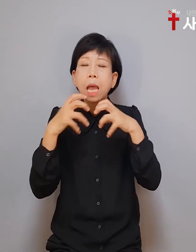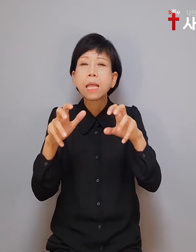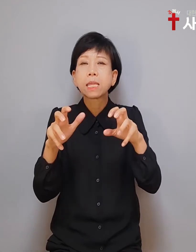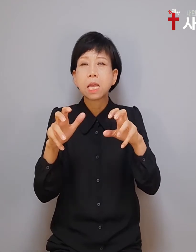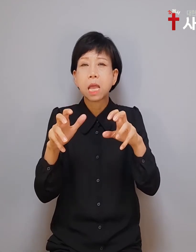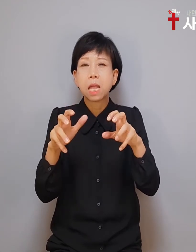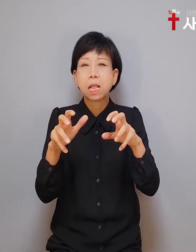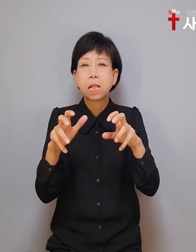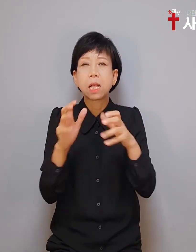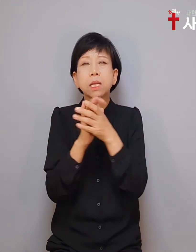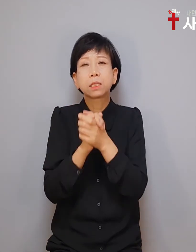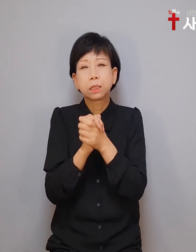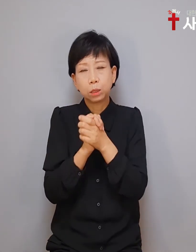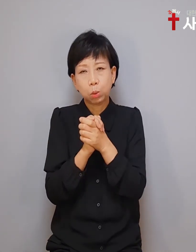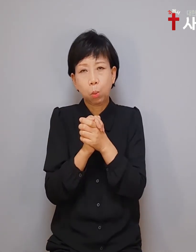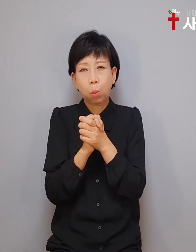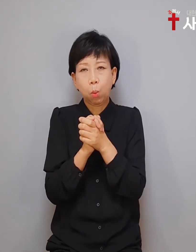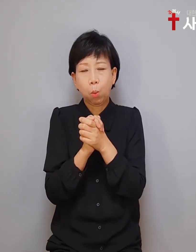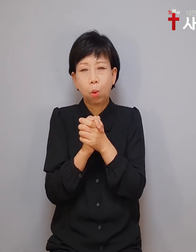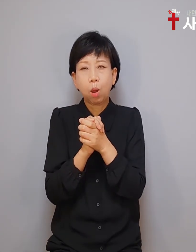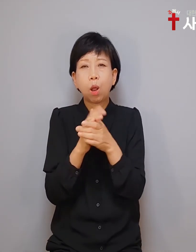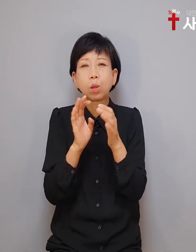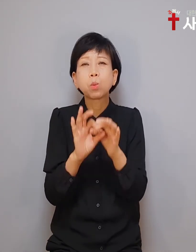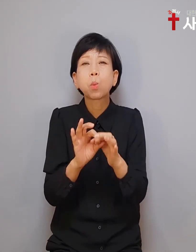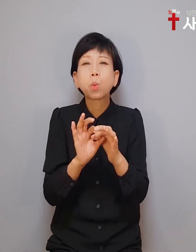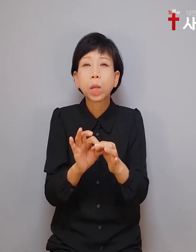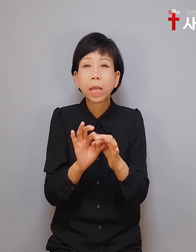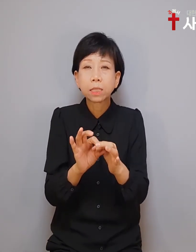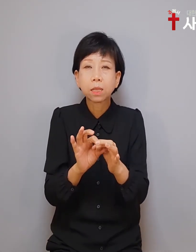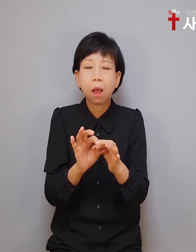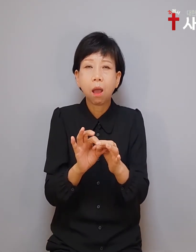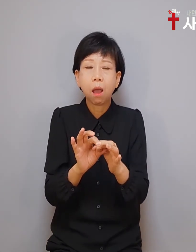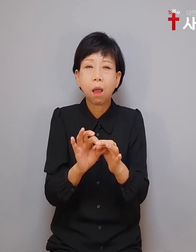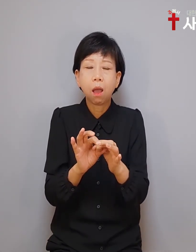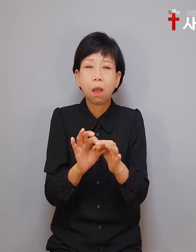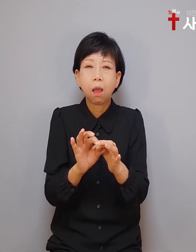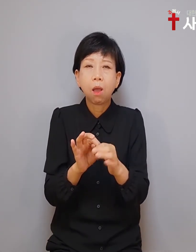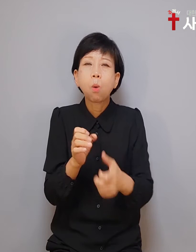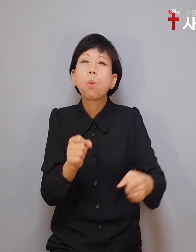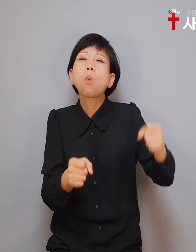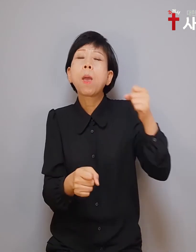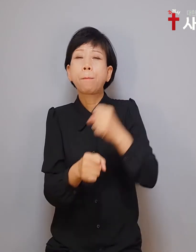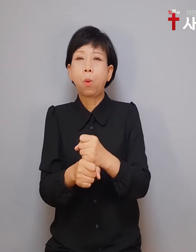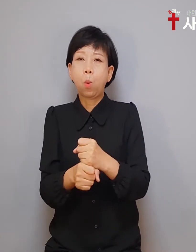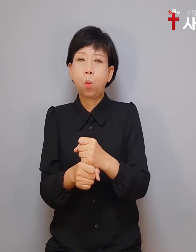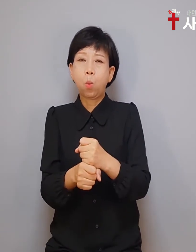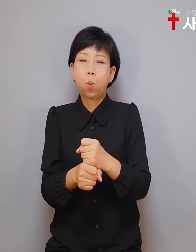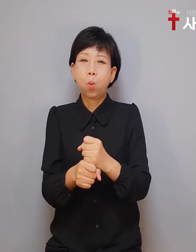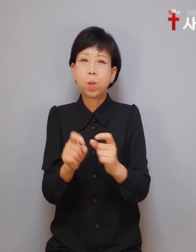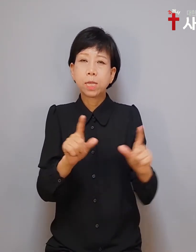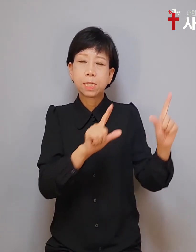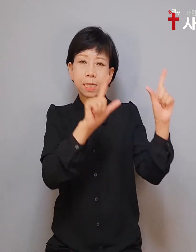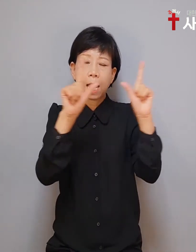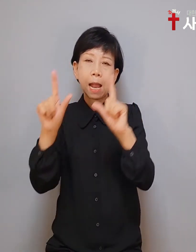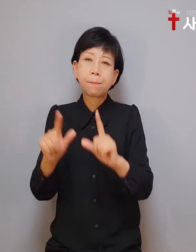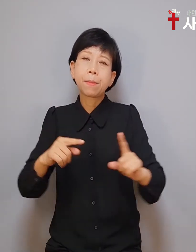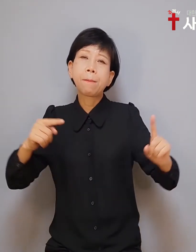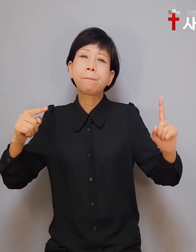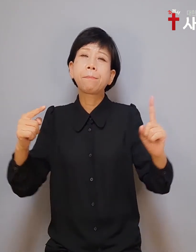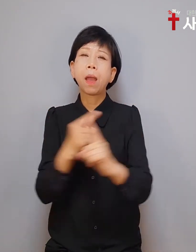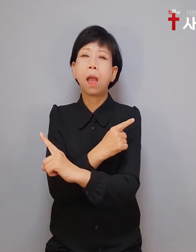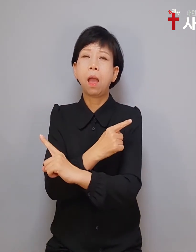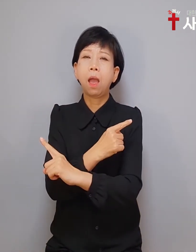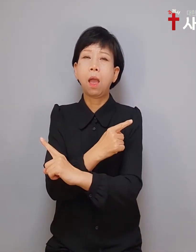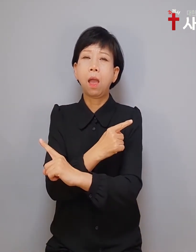변곡점이라고 하나요? 이 터닝 포인트, 뭔가 이게 턴할 수 있는 우리의 삶을 감사로 바꿀 수 있는,